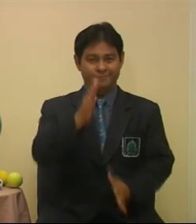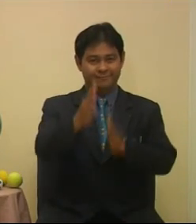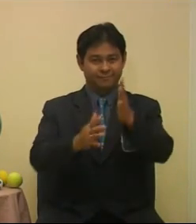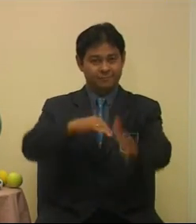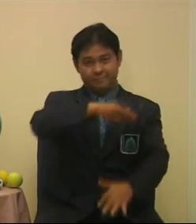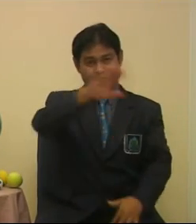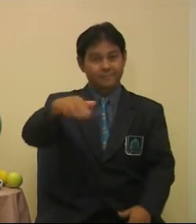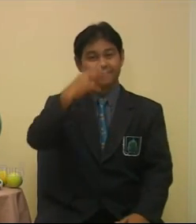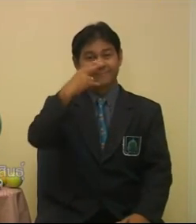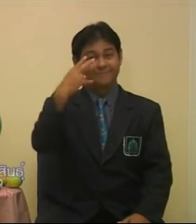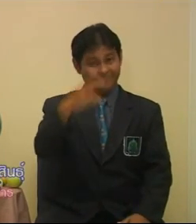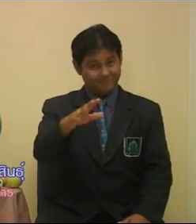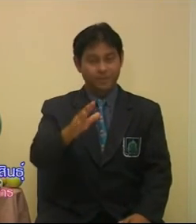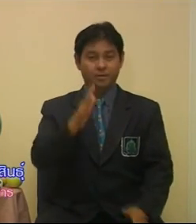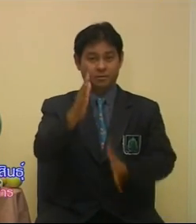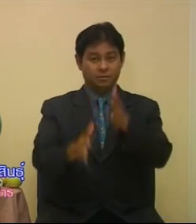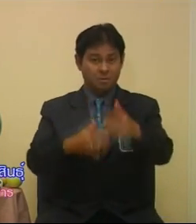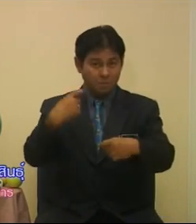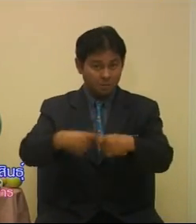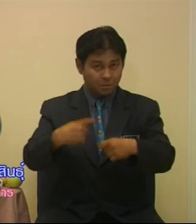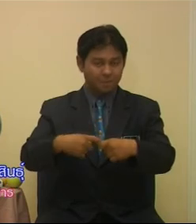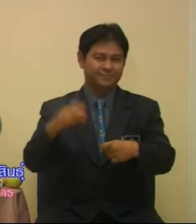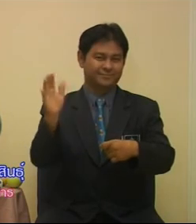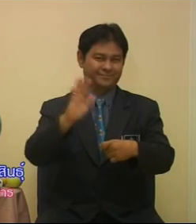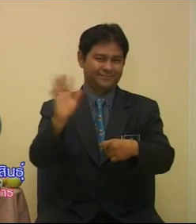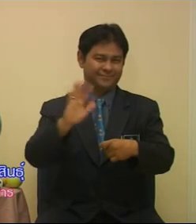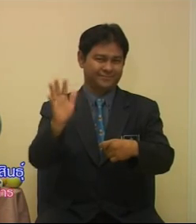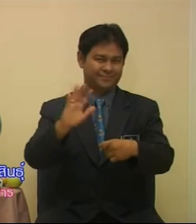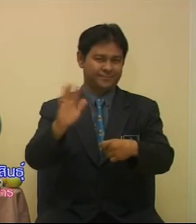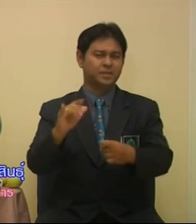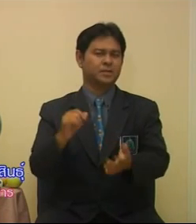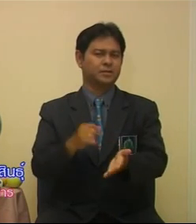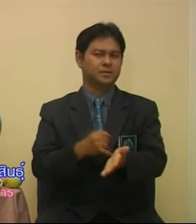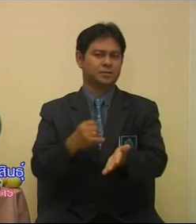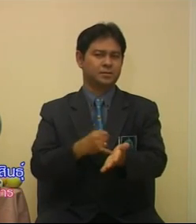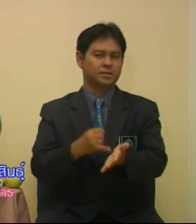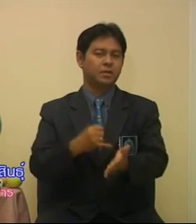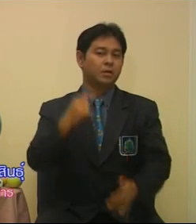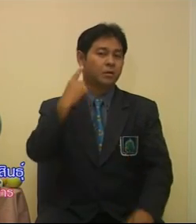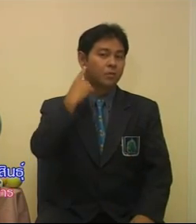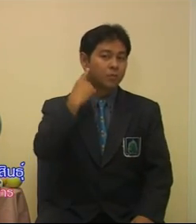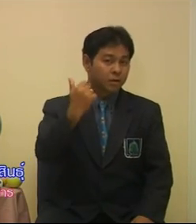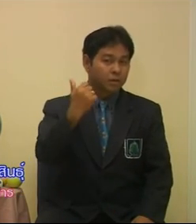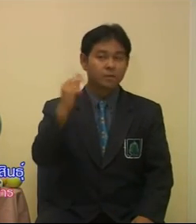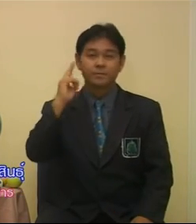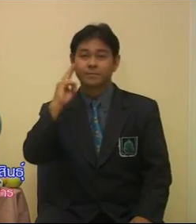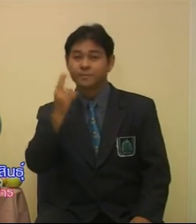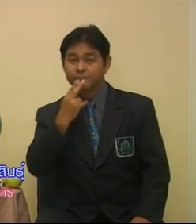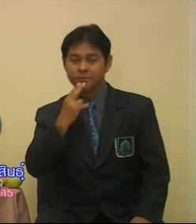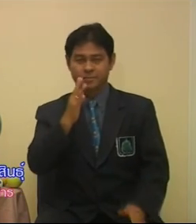ทุกท่านได้ชมคำศัพท์ภาษามือกันไปแล้วนะครับยากไหมครับไม่ยากเลยใช่ไหมครับง่ายนิดเดียวเองดังนั้นผู้ที่มี